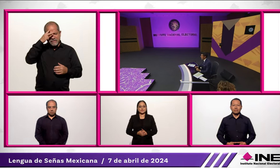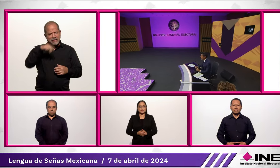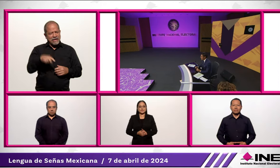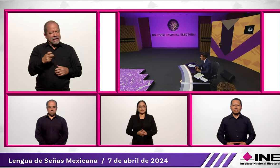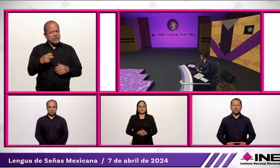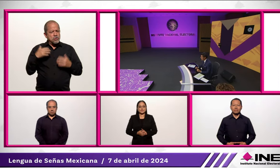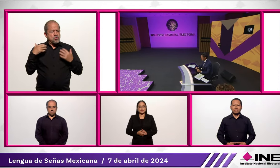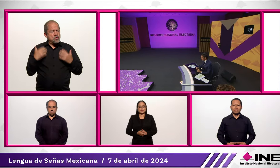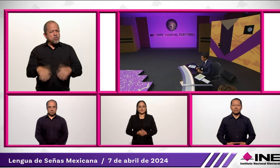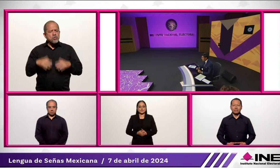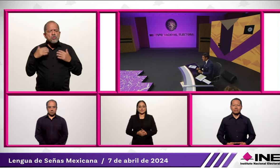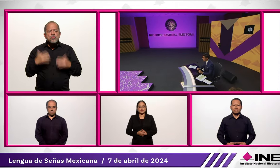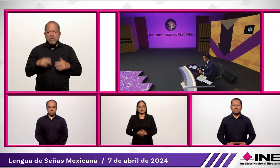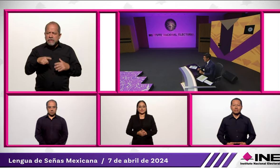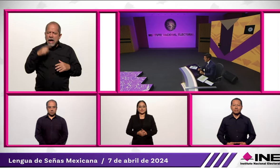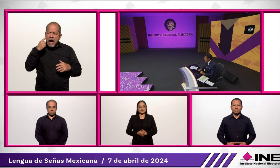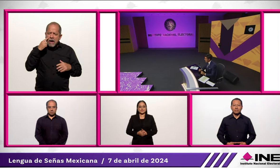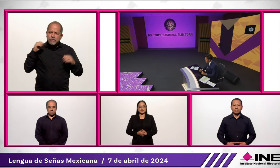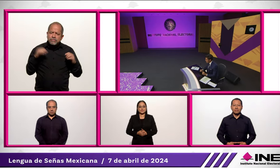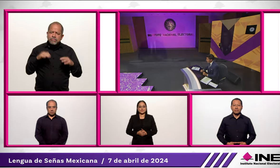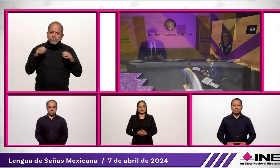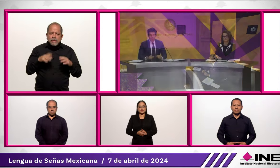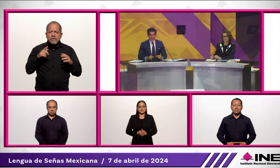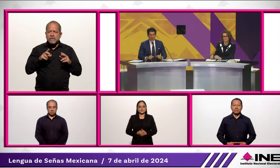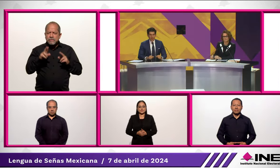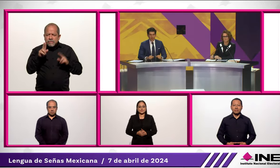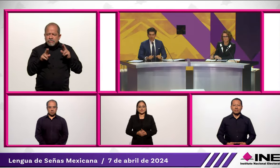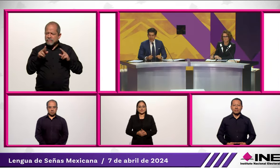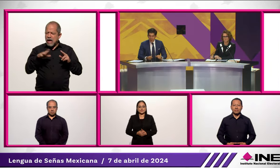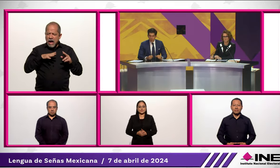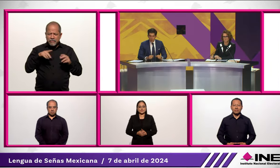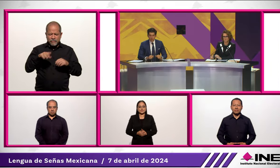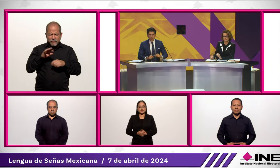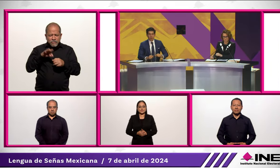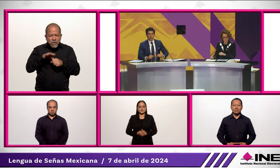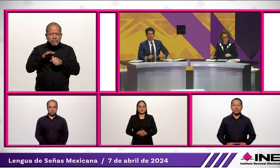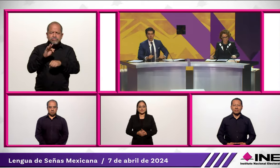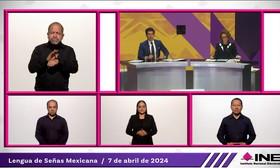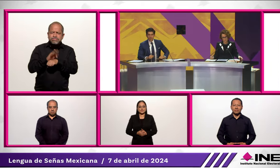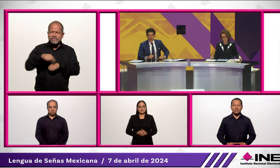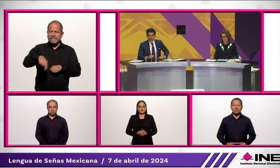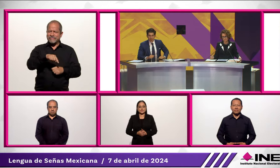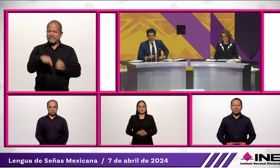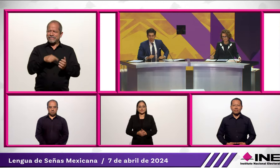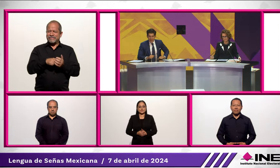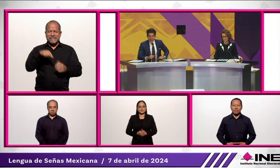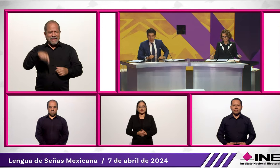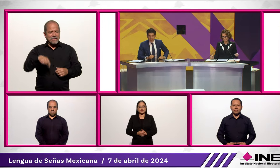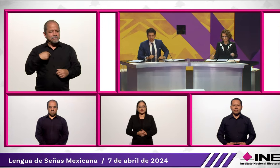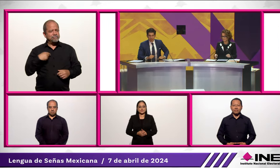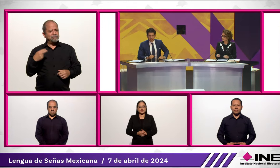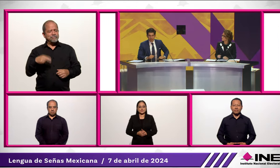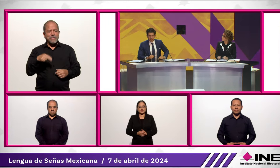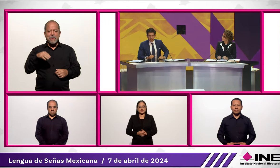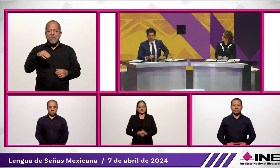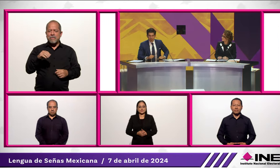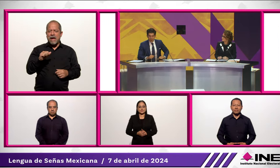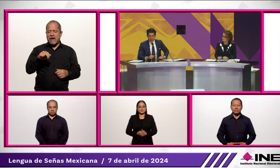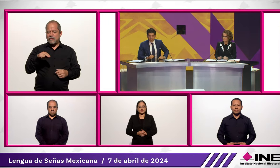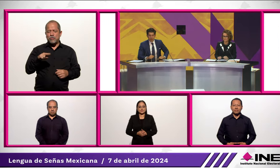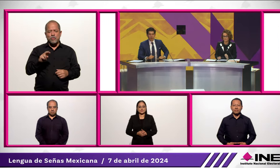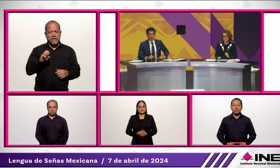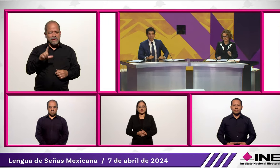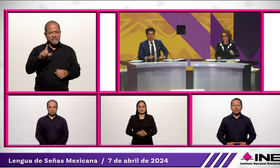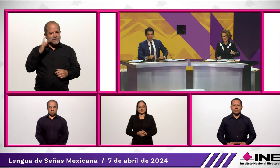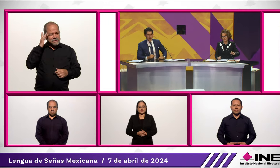ha construido buena parte de la historia de la democracia de nuestro país. Soy Manuel López San Martín y saludo con mucho gusto y afecto a